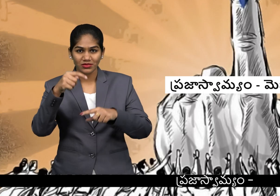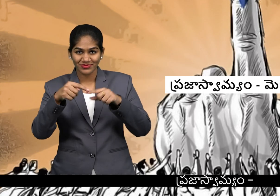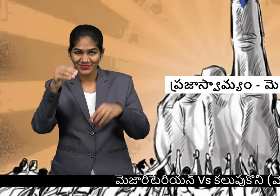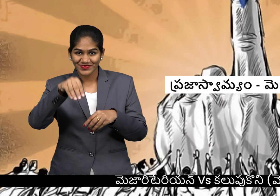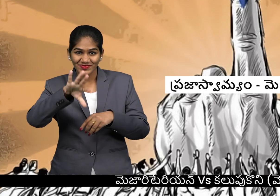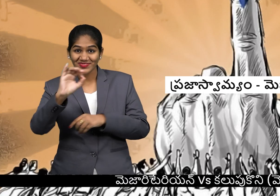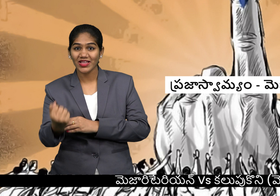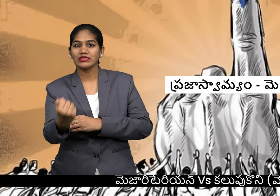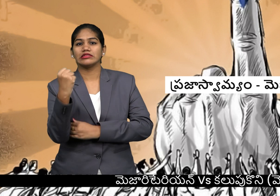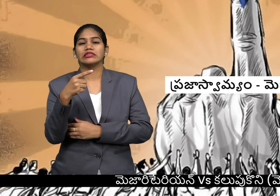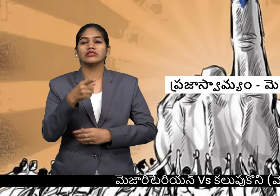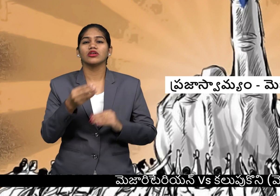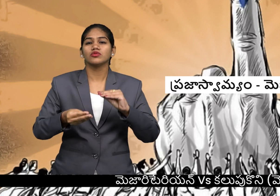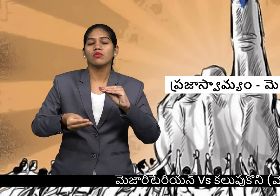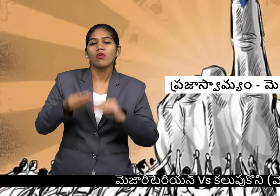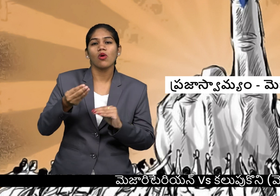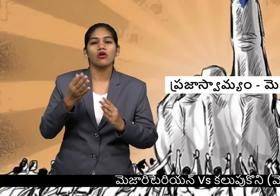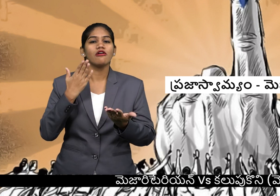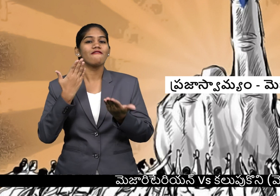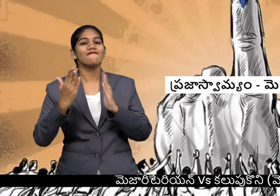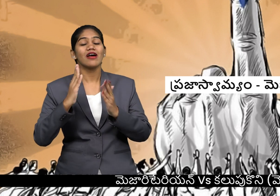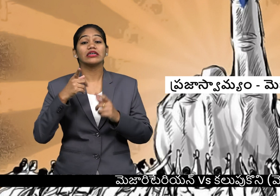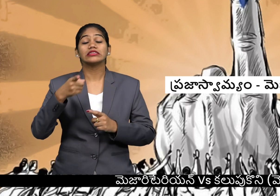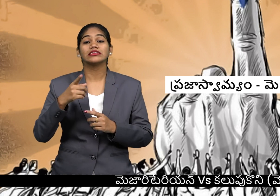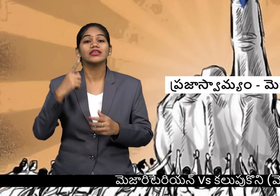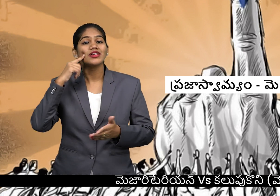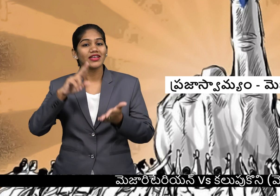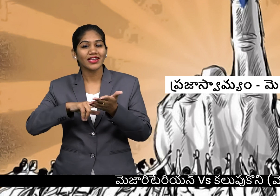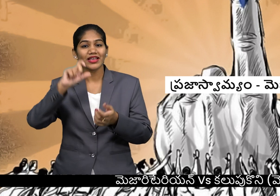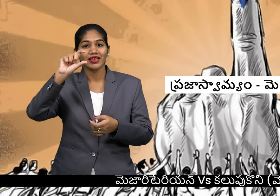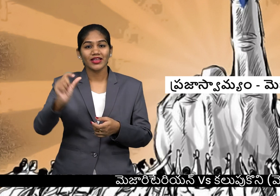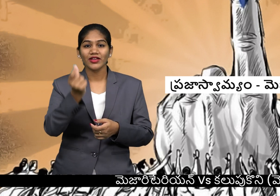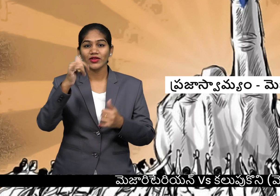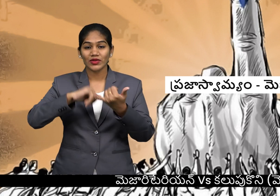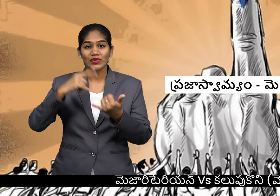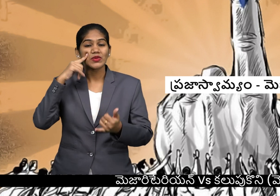ప్రజాస్వామ్యం మెజారిటేరియన్ వర్సెస్ కలుపుకొని మొత్తం.